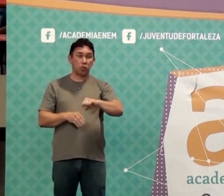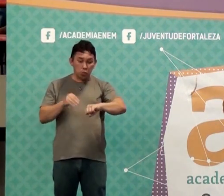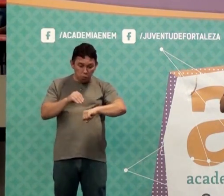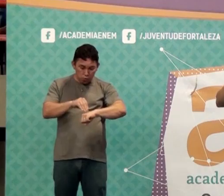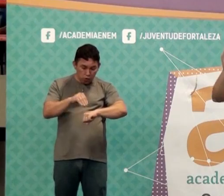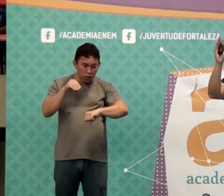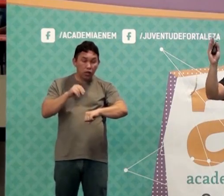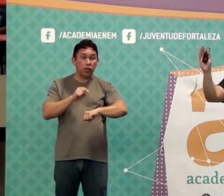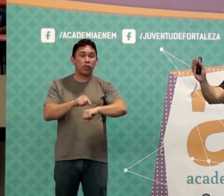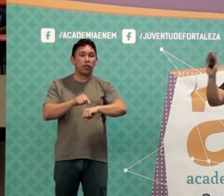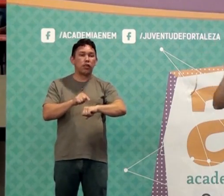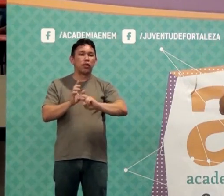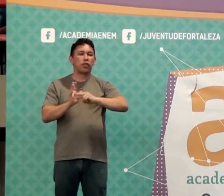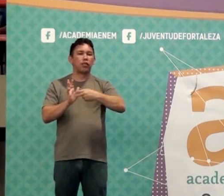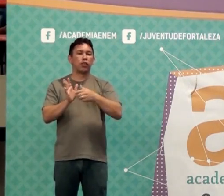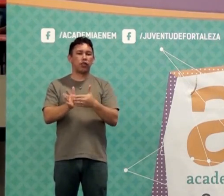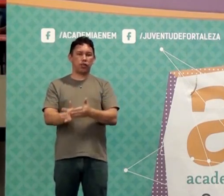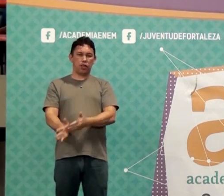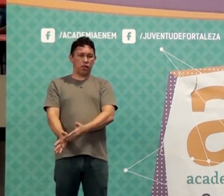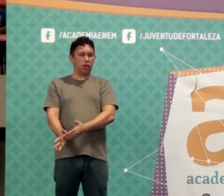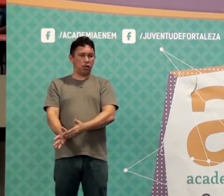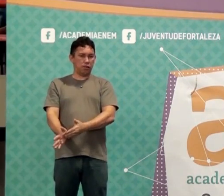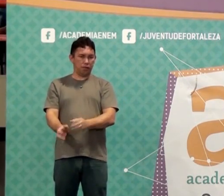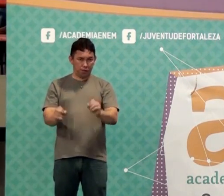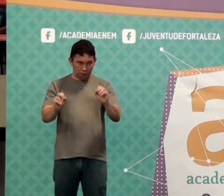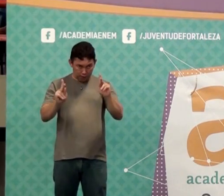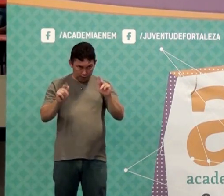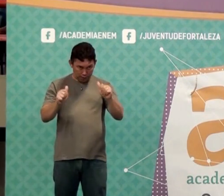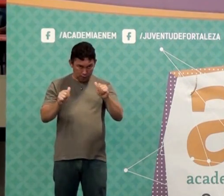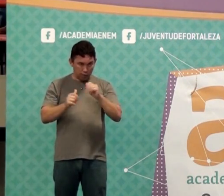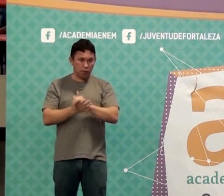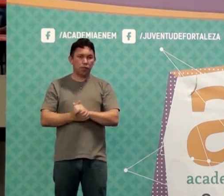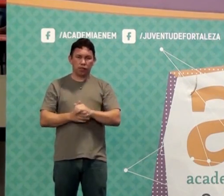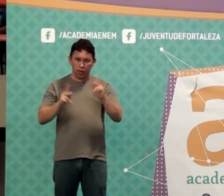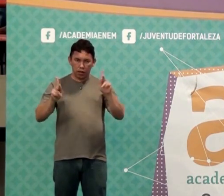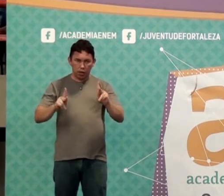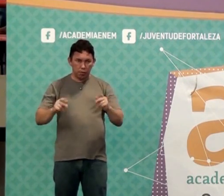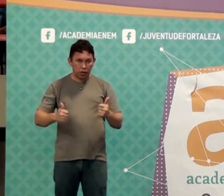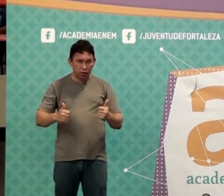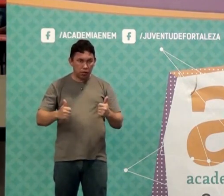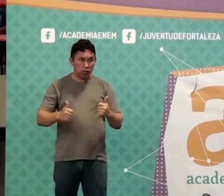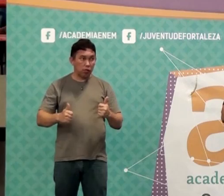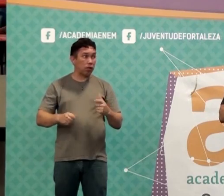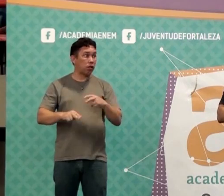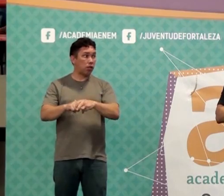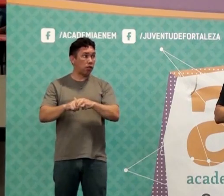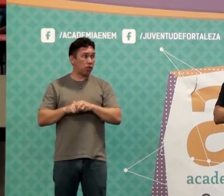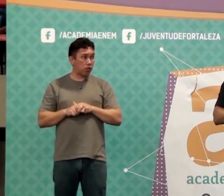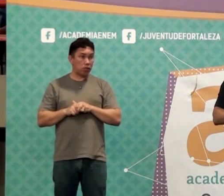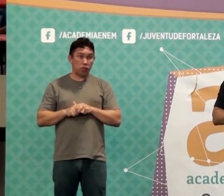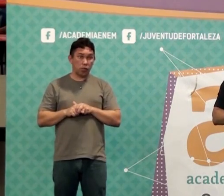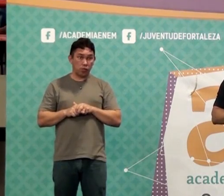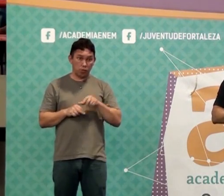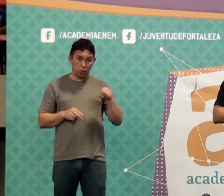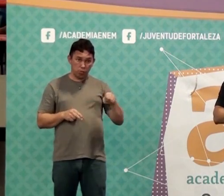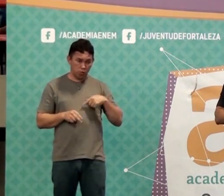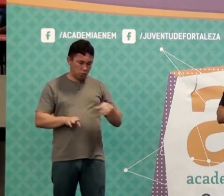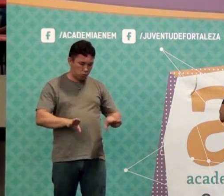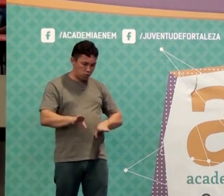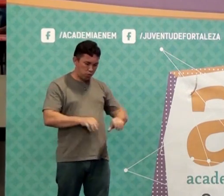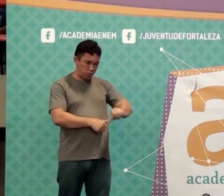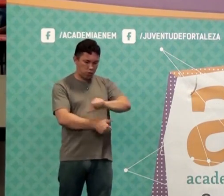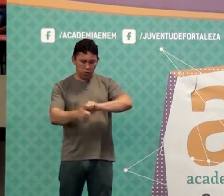fiel à outra. Quando a pessoa fica de joelho e beija a mão da outra, ela está dizendo o quê? Eu